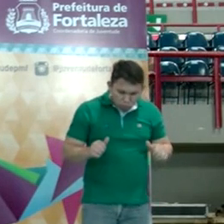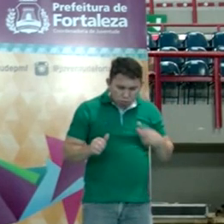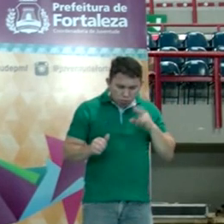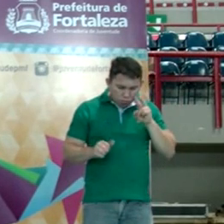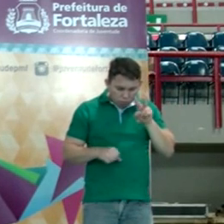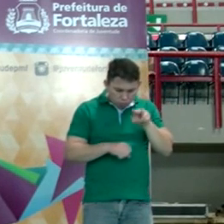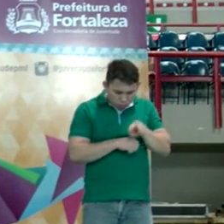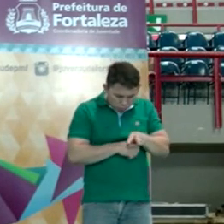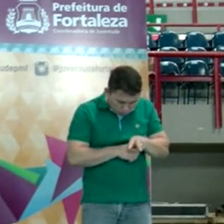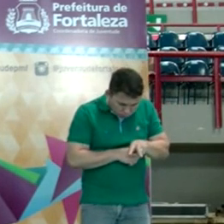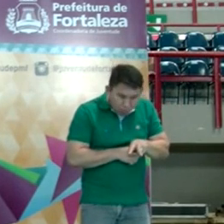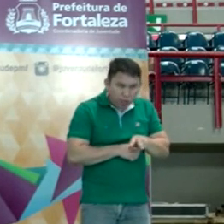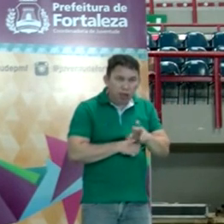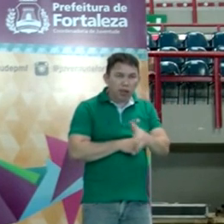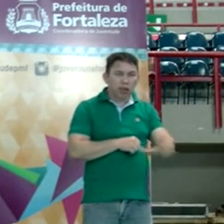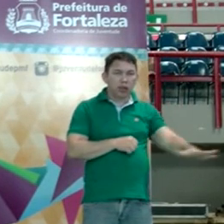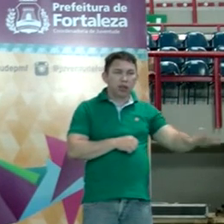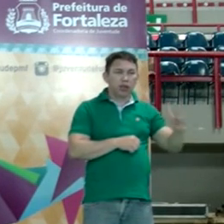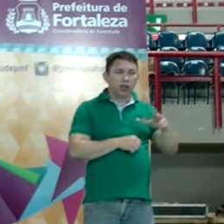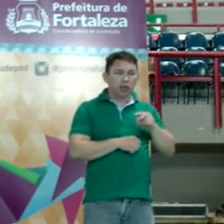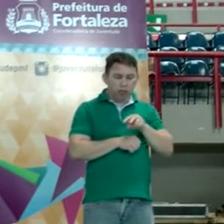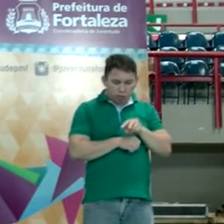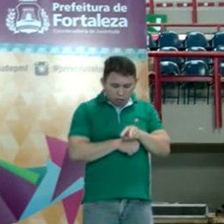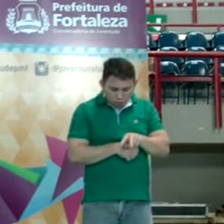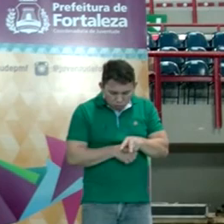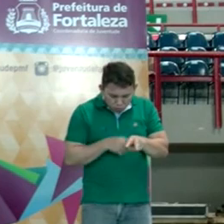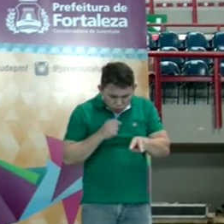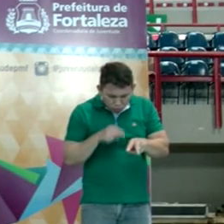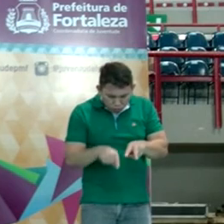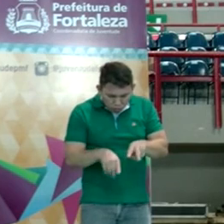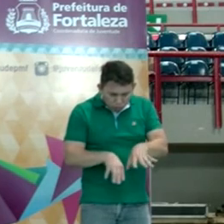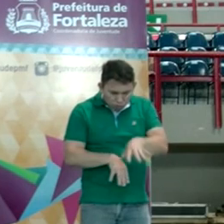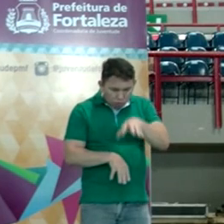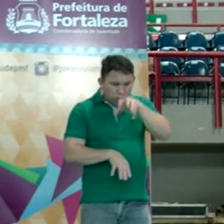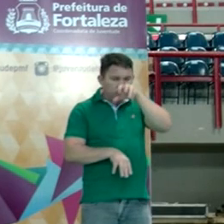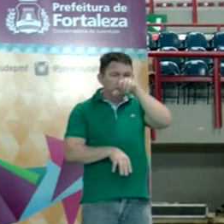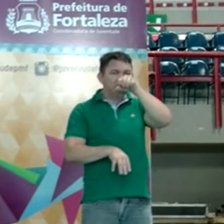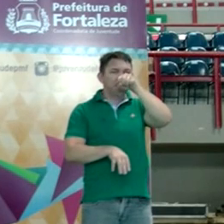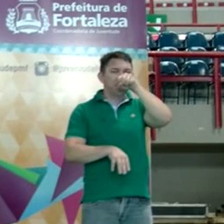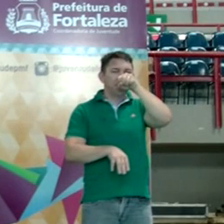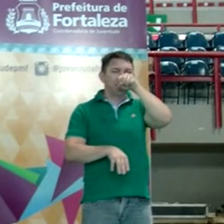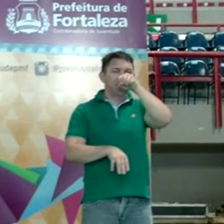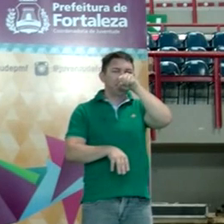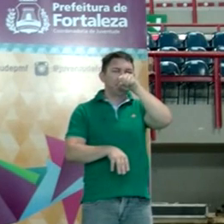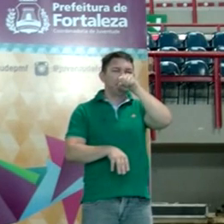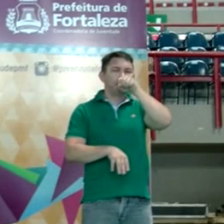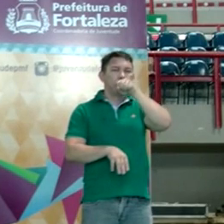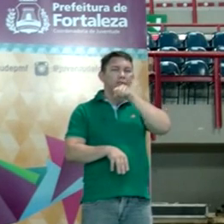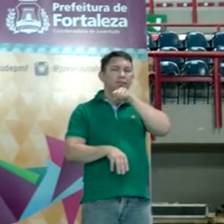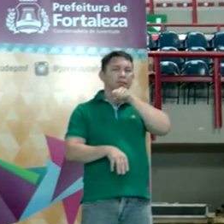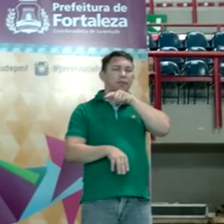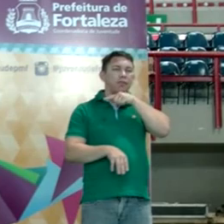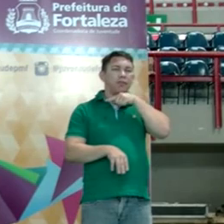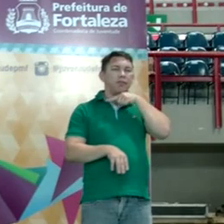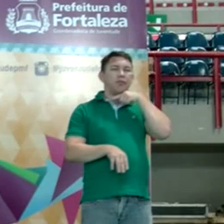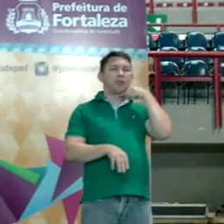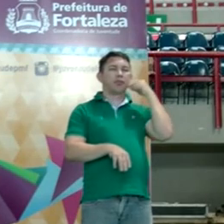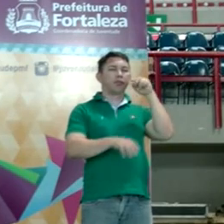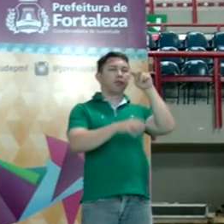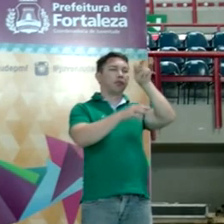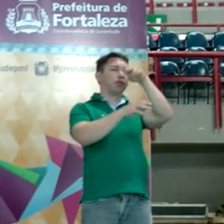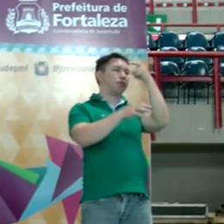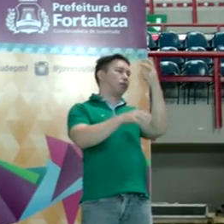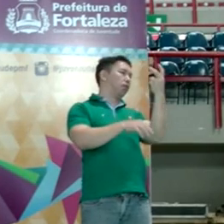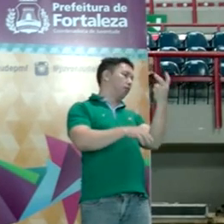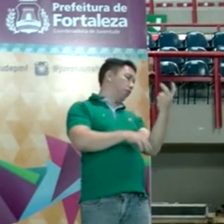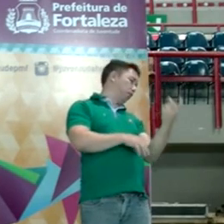aquela olhada de menino, né? No que tem aqui dentro. Respiraram os gases de uma vez, ficaram tontos, caíram lá de cima,